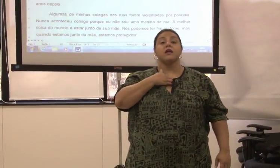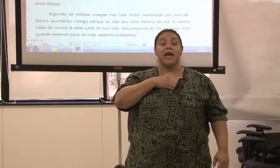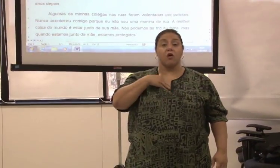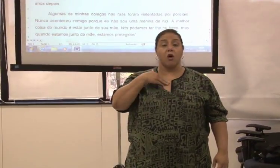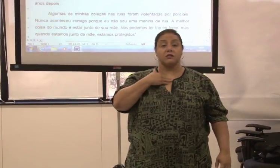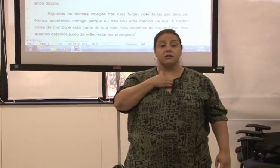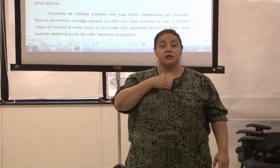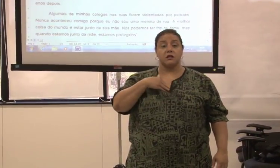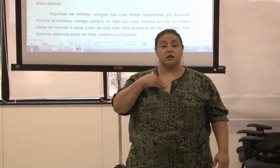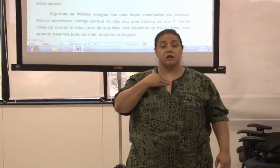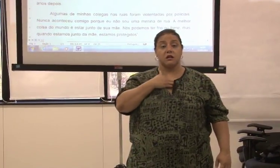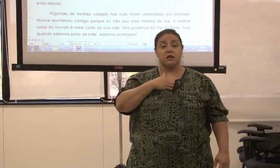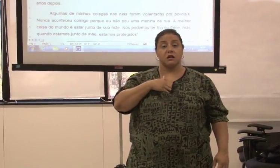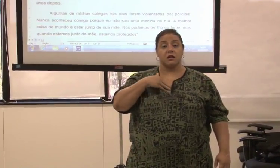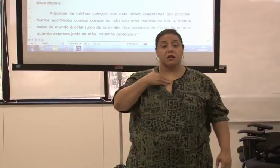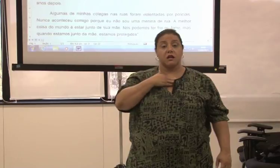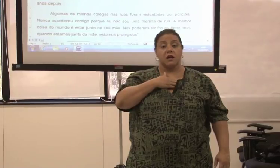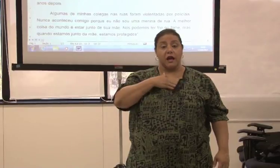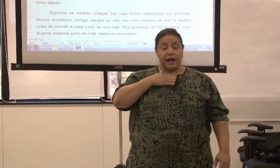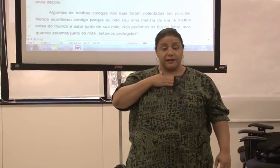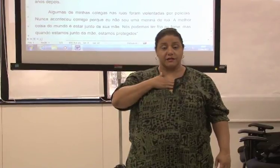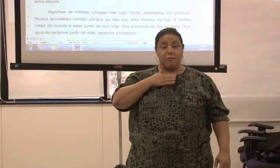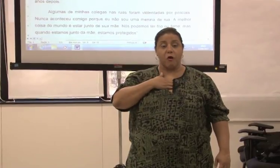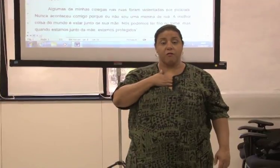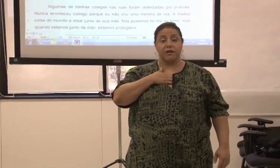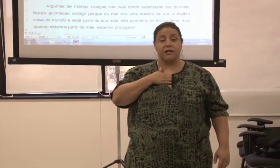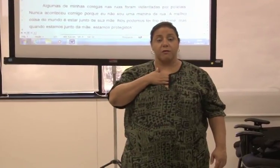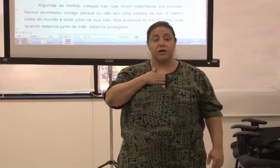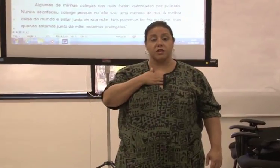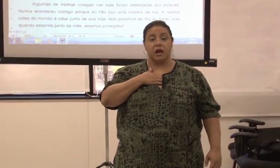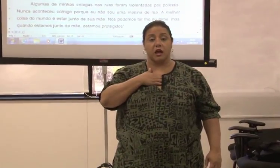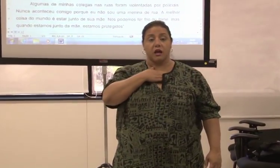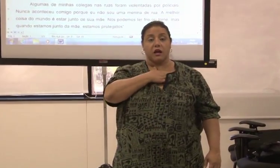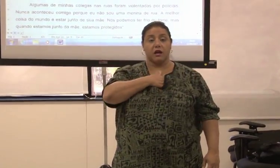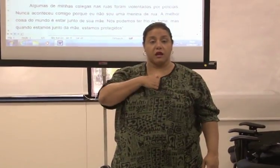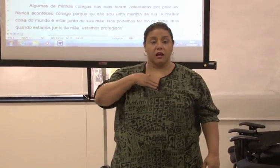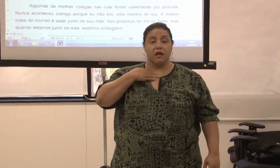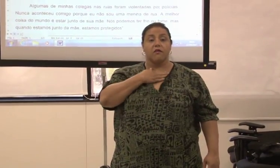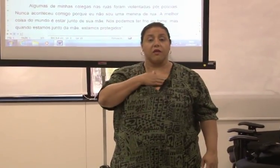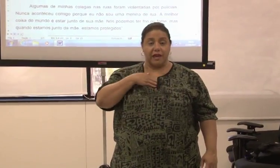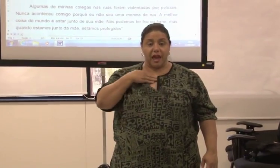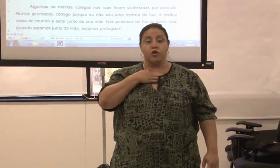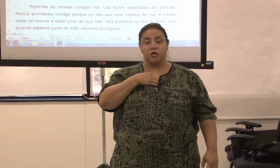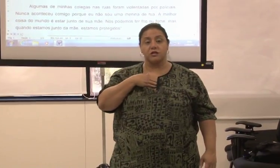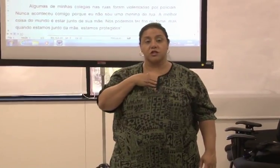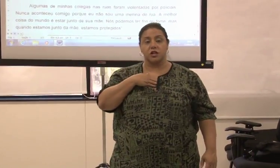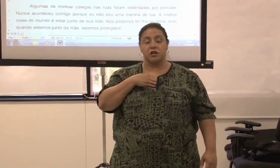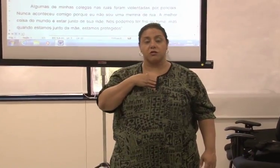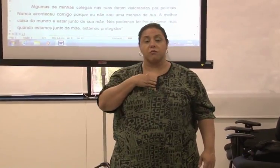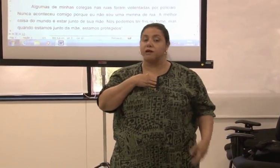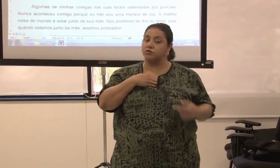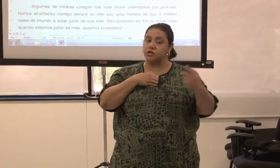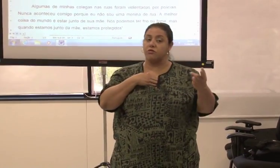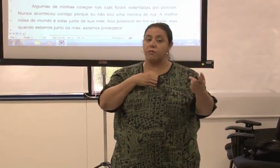Quem gosta? A movimento da mão é de quê? Que eu estou sentindo. Mas o dia não é para o